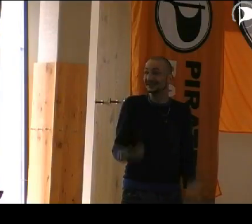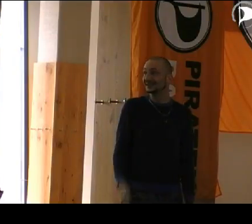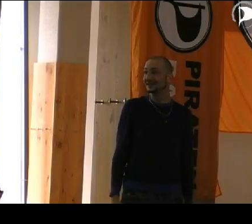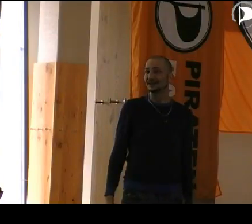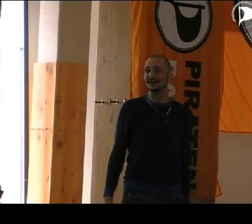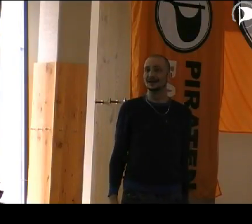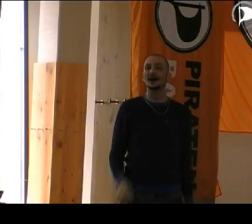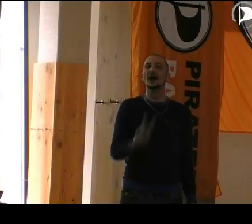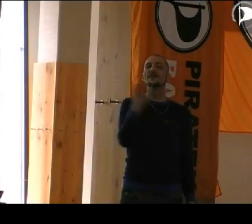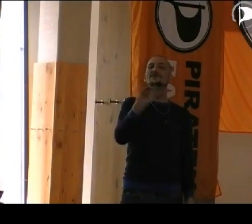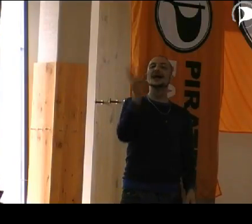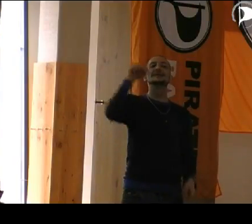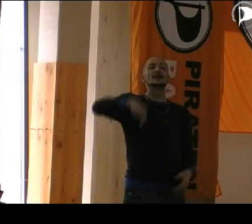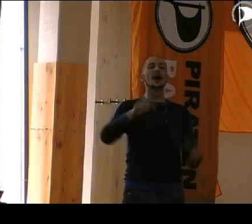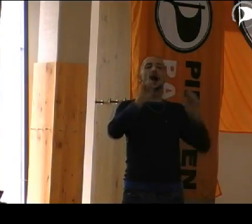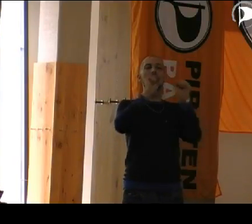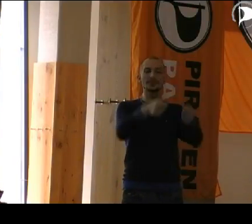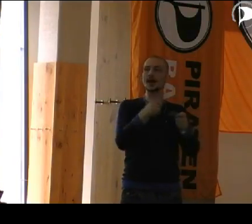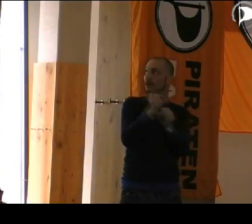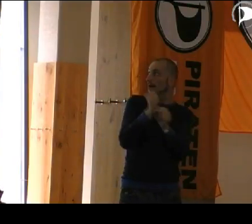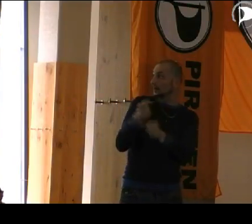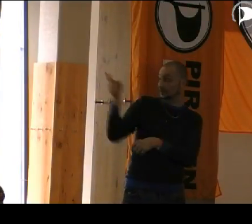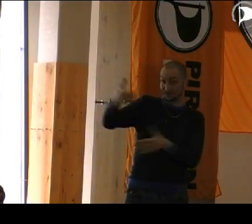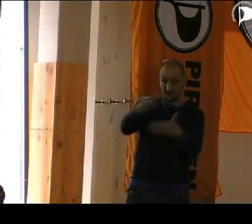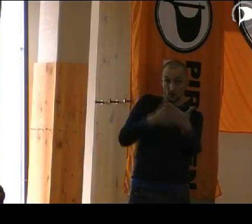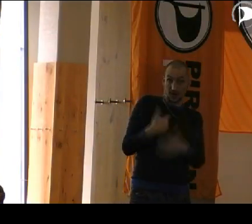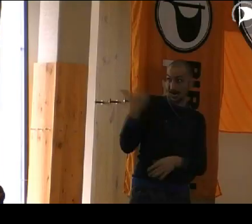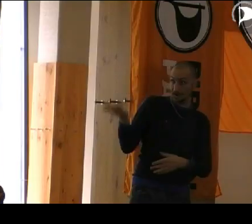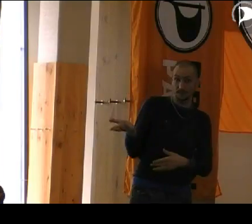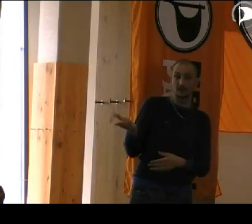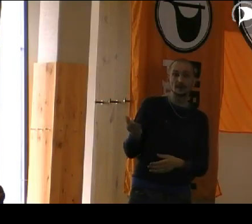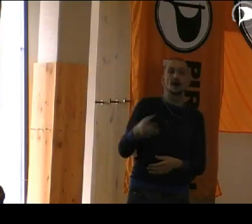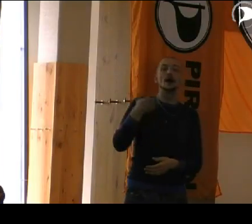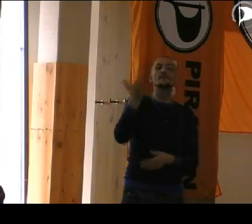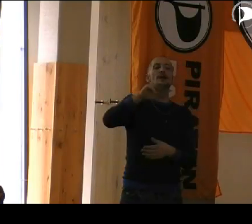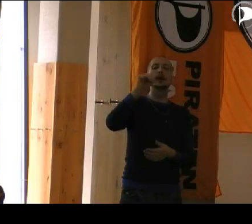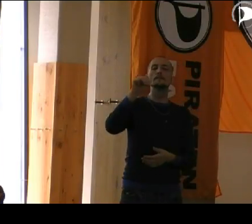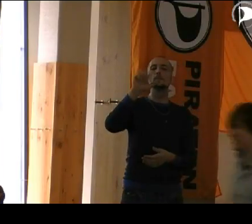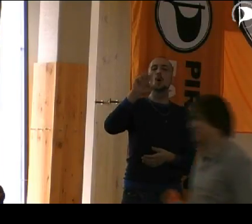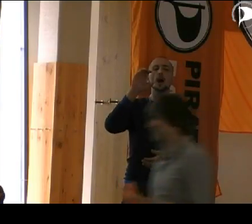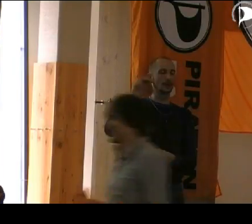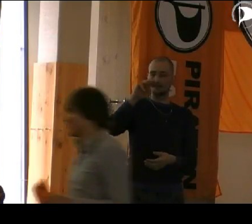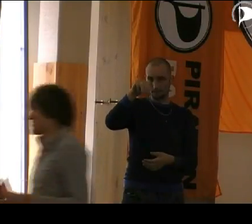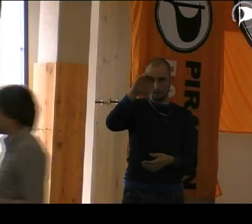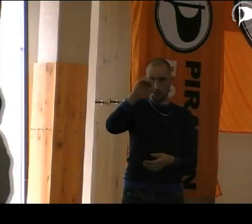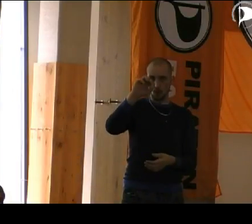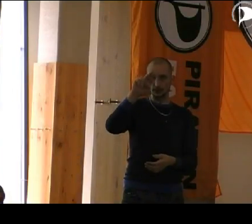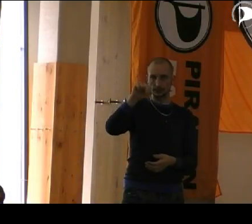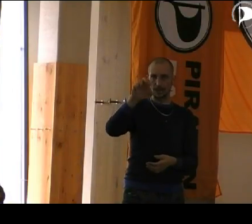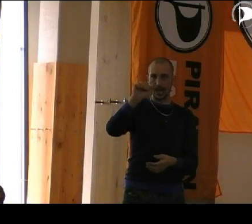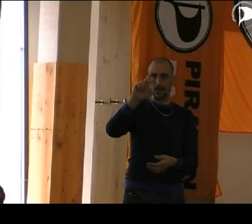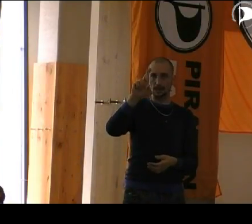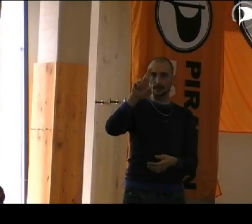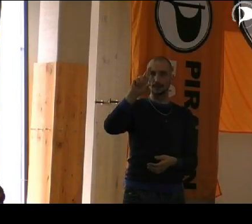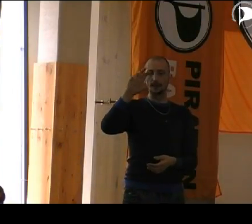wer hat diesen antrag gestellt das ist der von monat und für bastian also